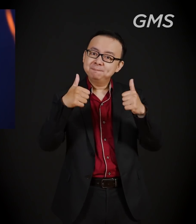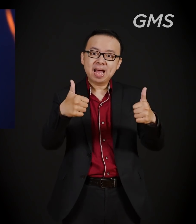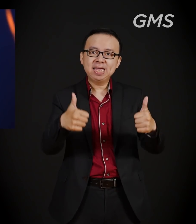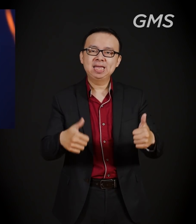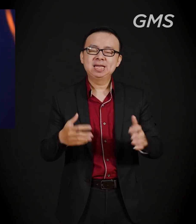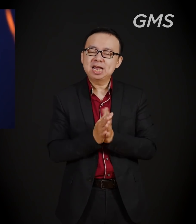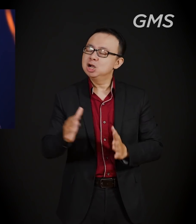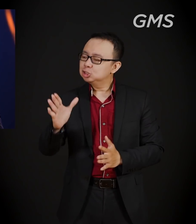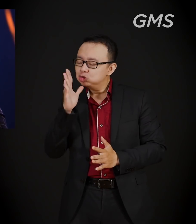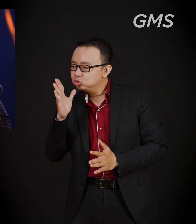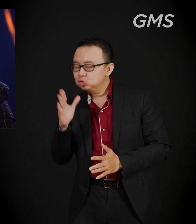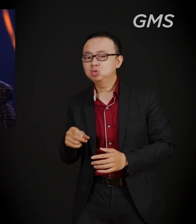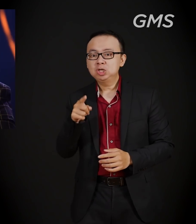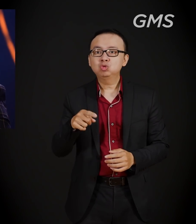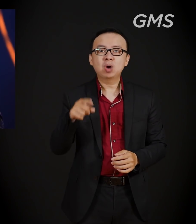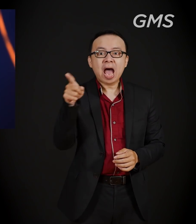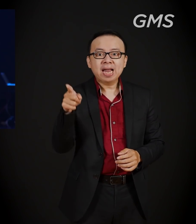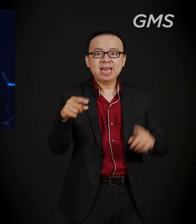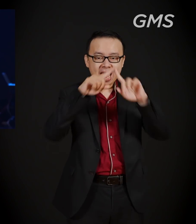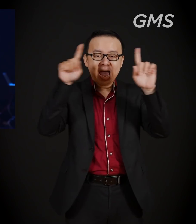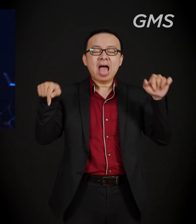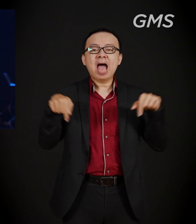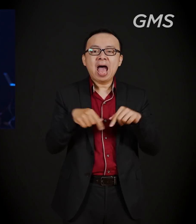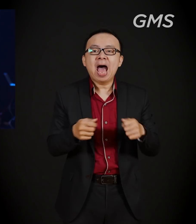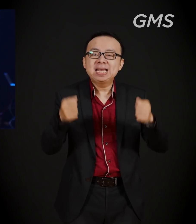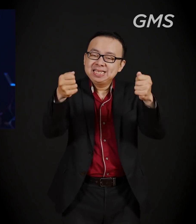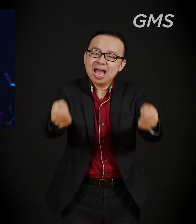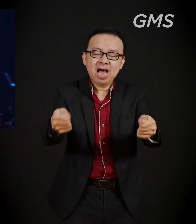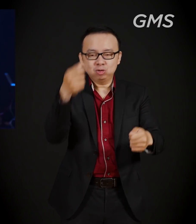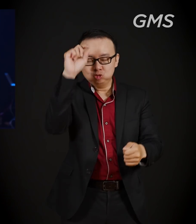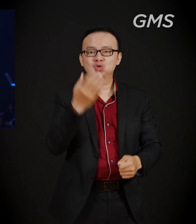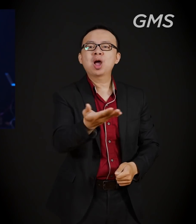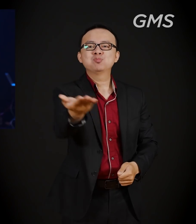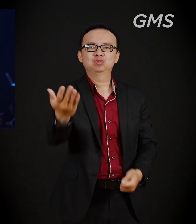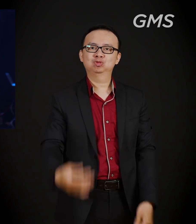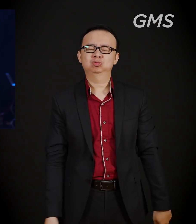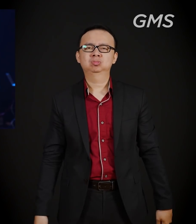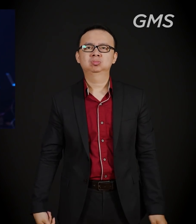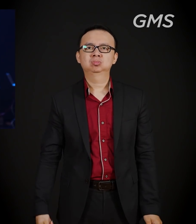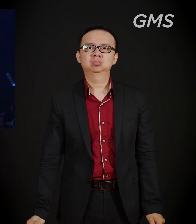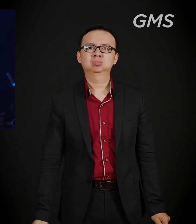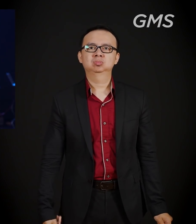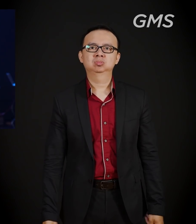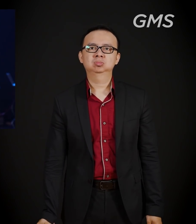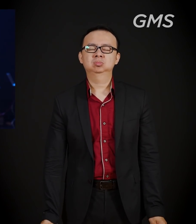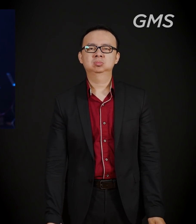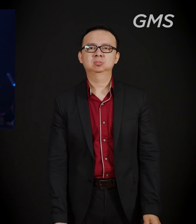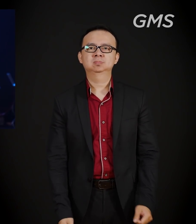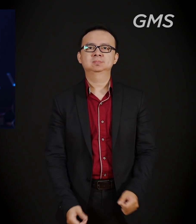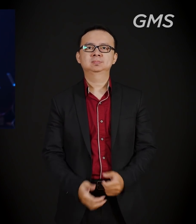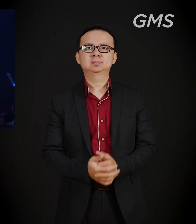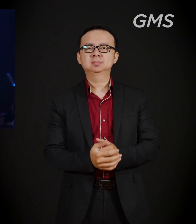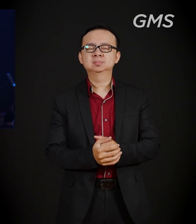kesungguh-sungguhan. Pasti ada upah. My God. will never ever tell me to do